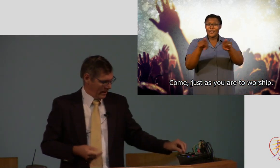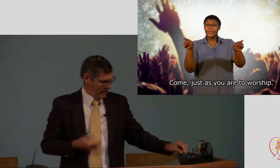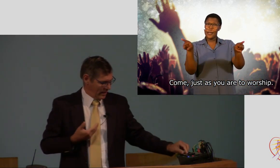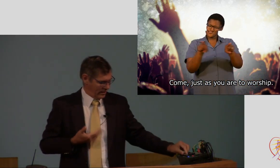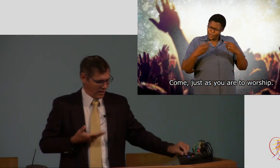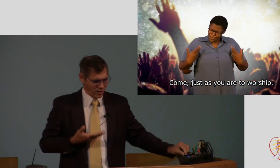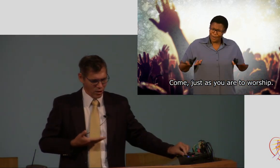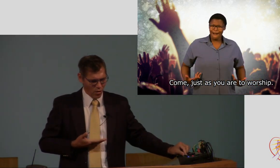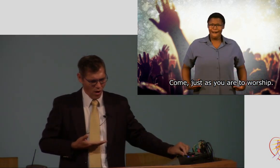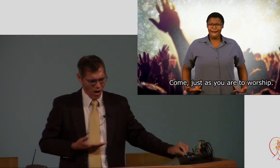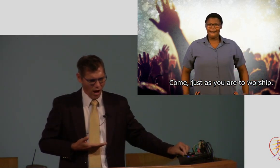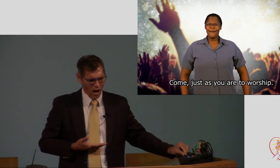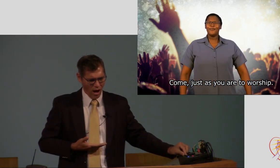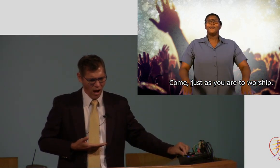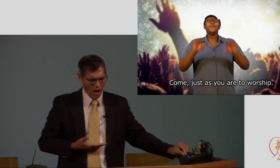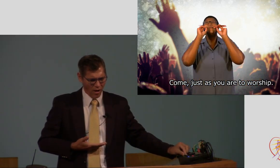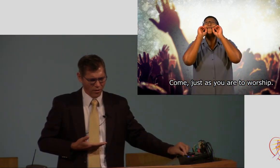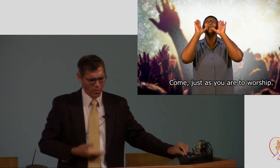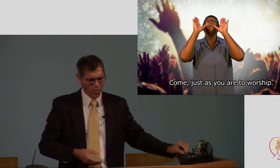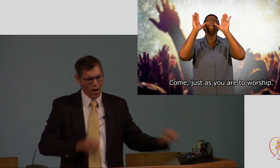just as you are to